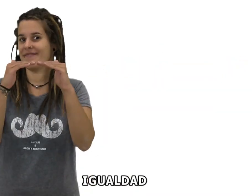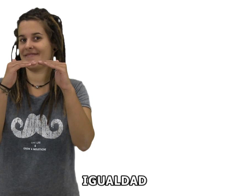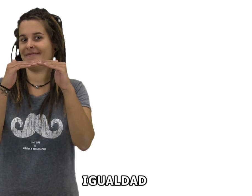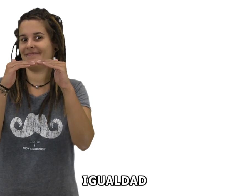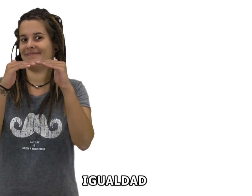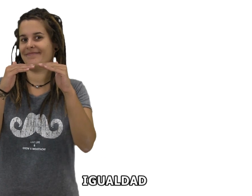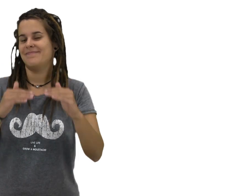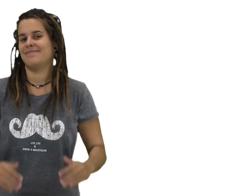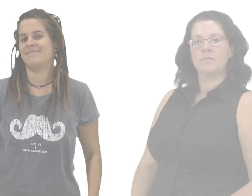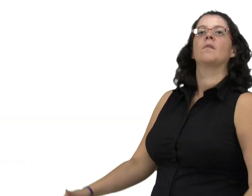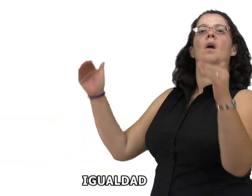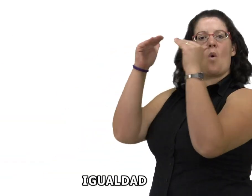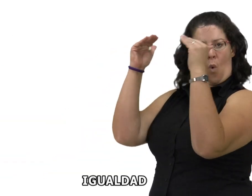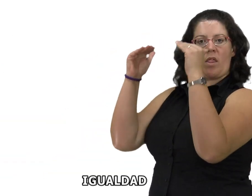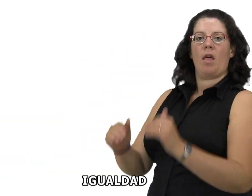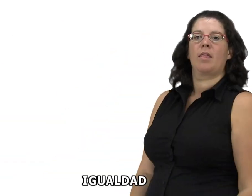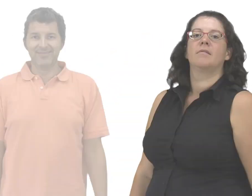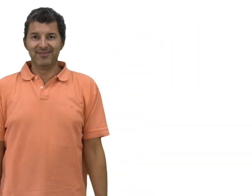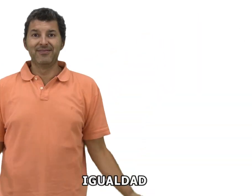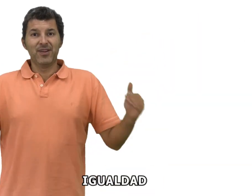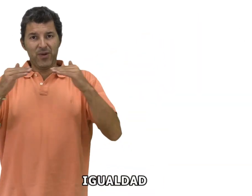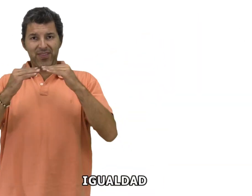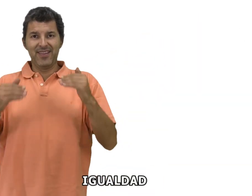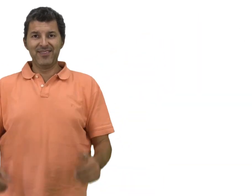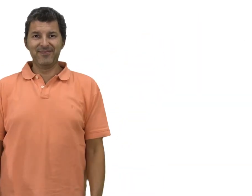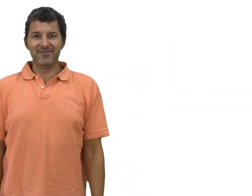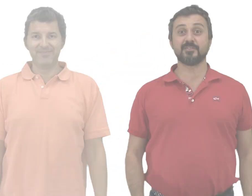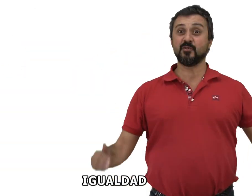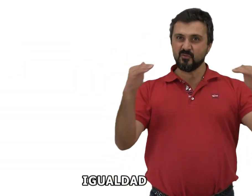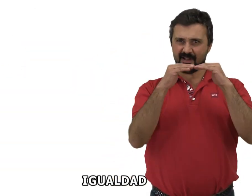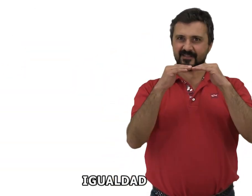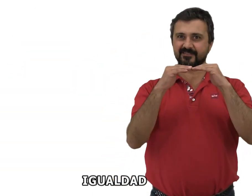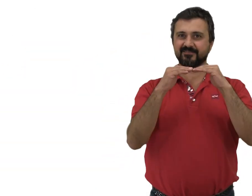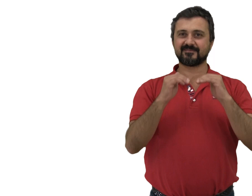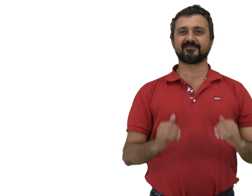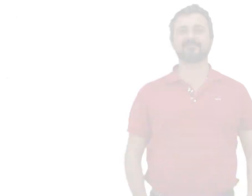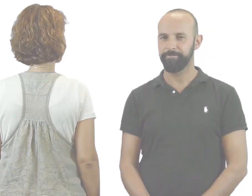Igualdad. Igualdad. Igualdad. Igualdad.